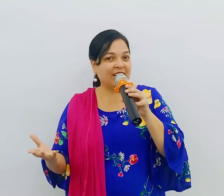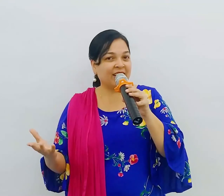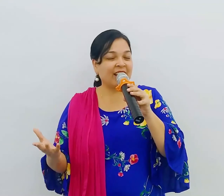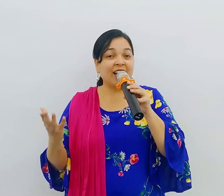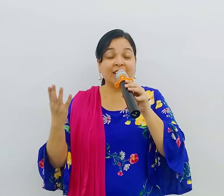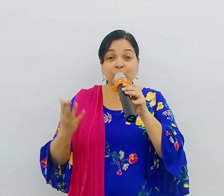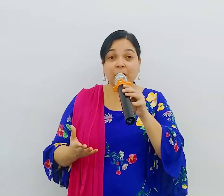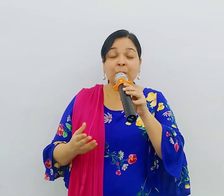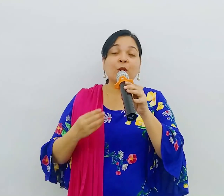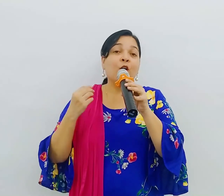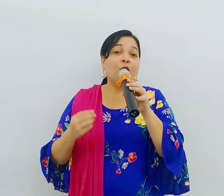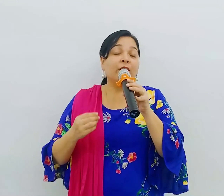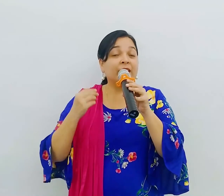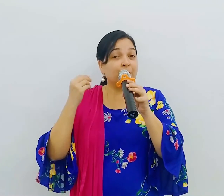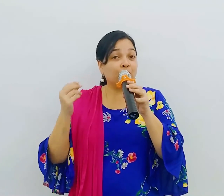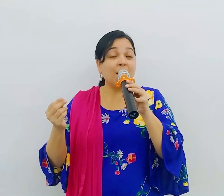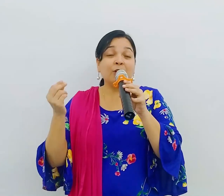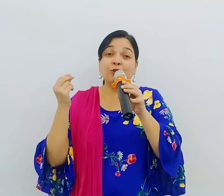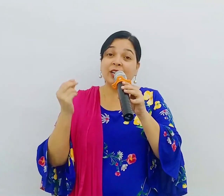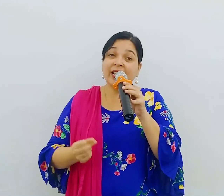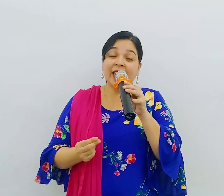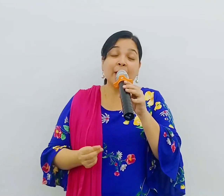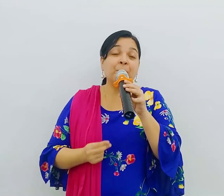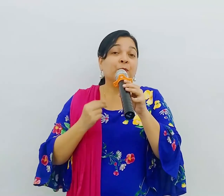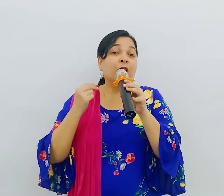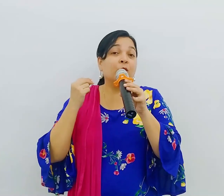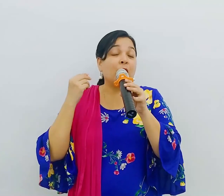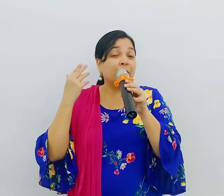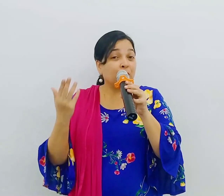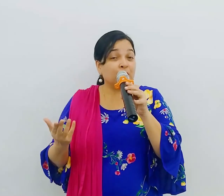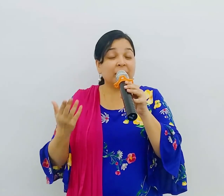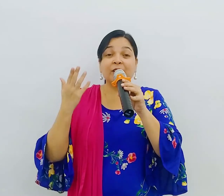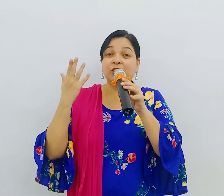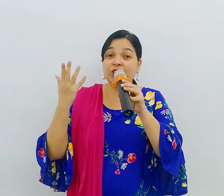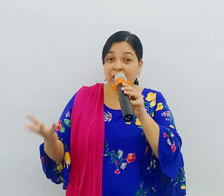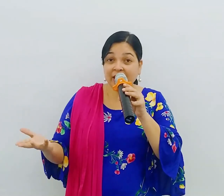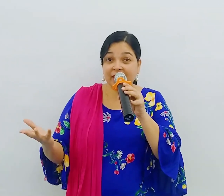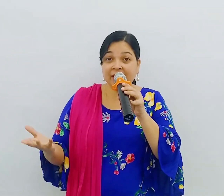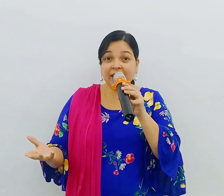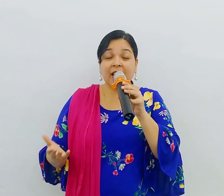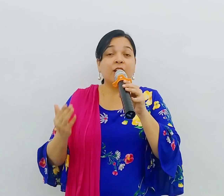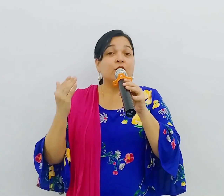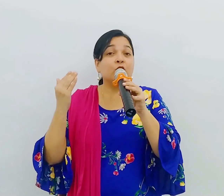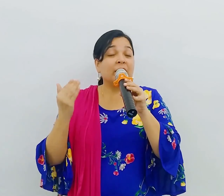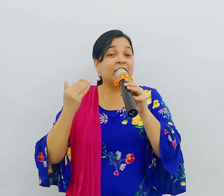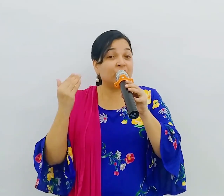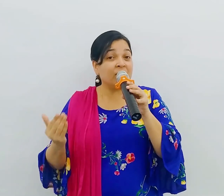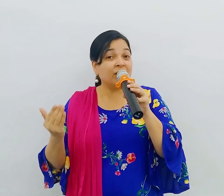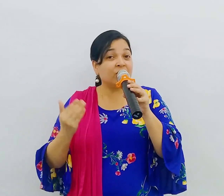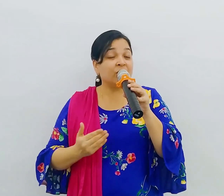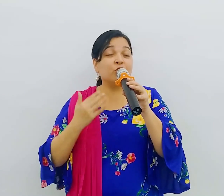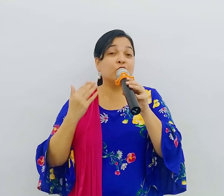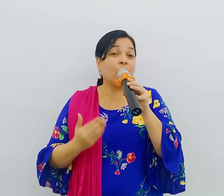করো। হ্যালেলুইয়া। আর যে প্রোগ্রামের লিঙ্ক আছে এটা বন্ধুদের সাথে শেয়ার করতে পারো,